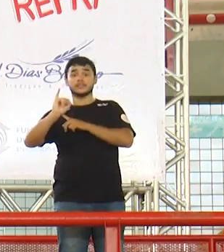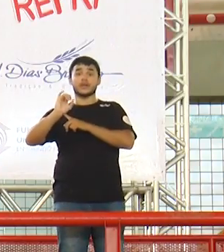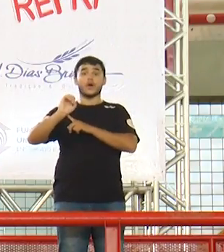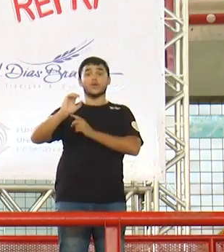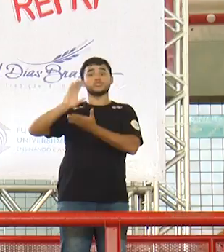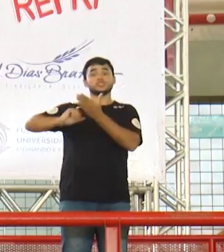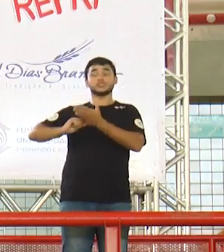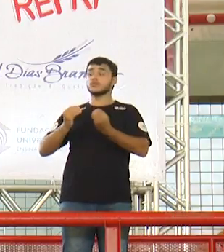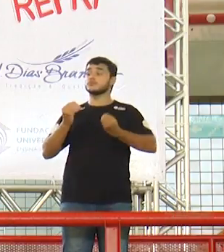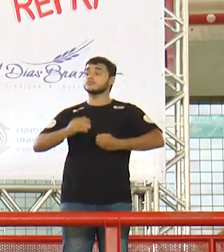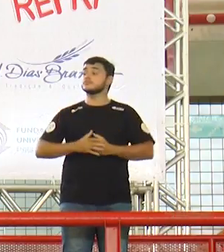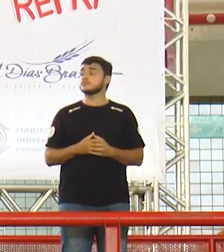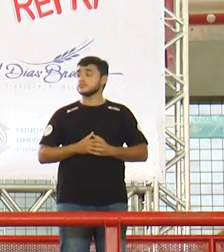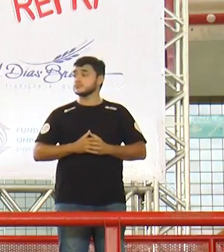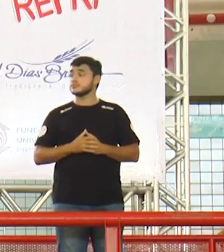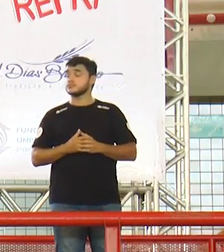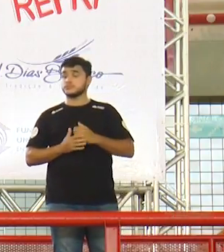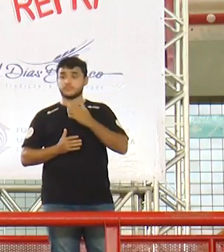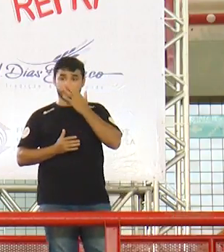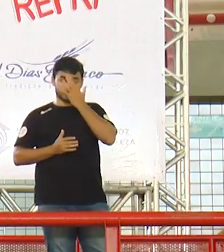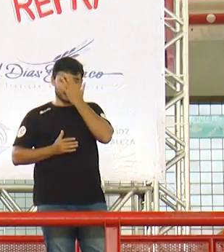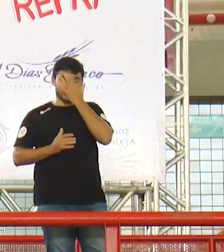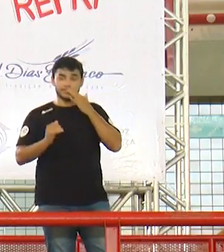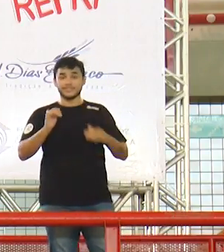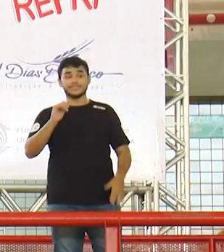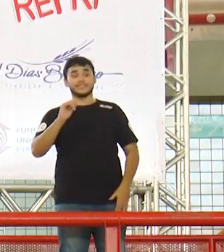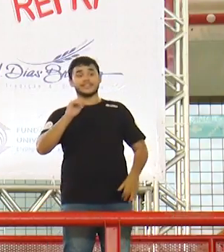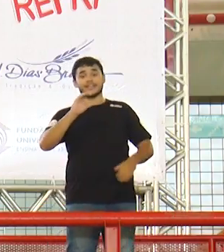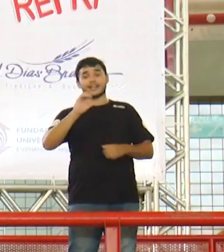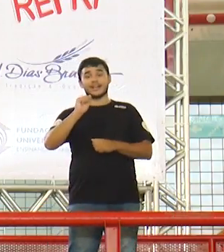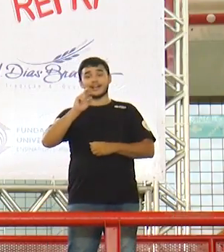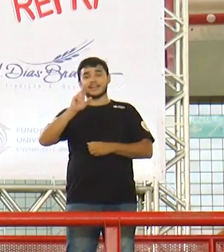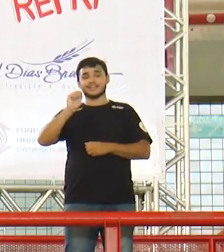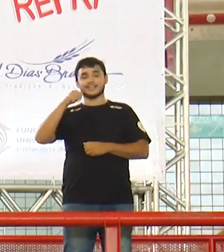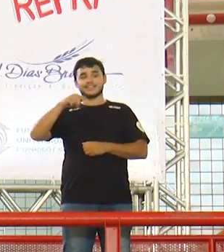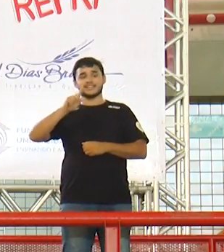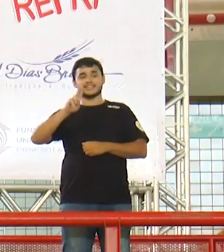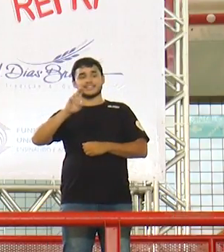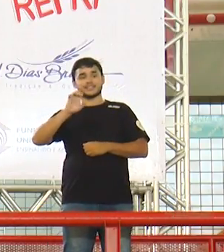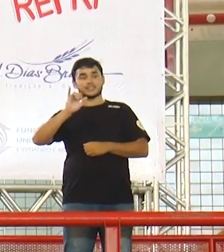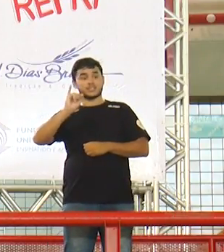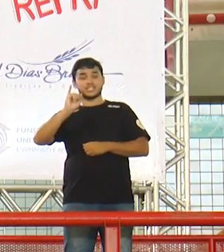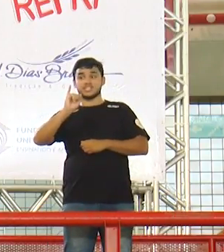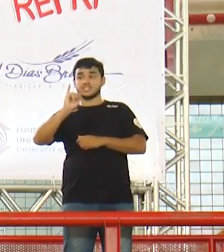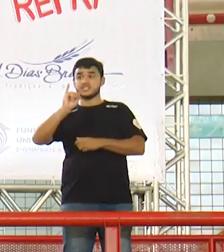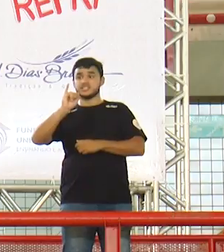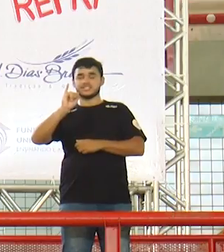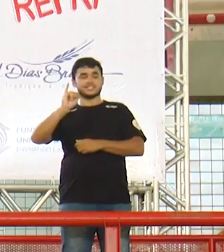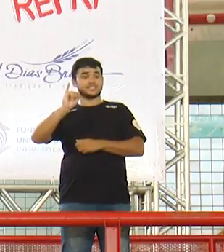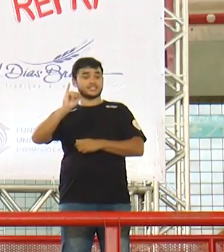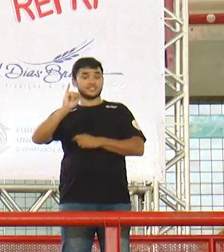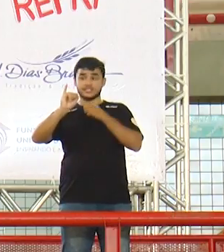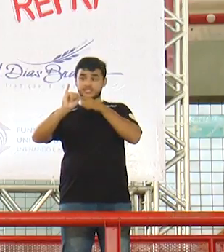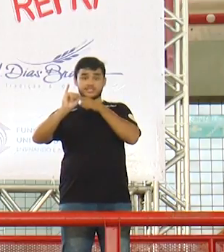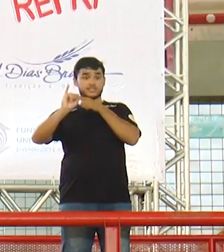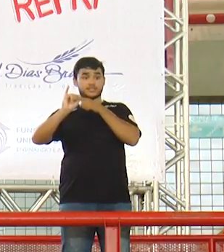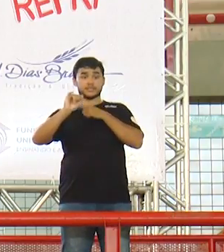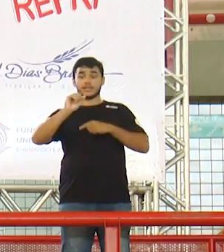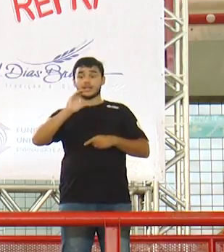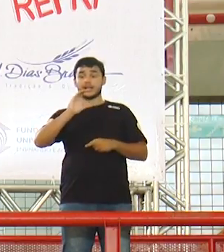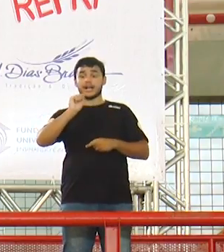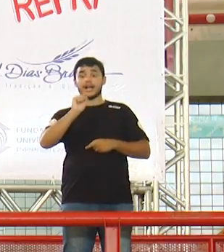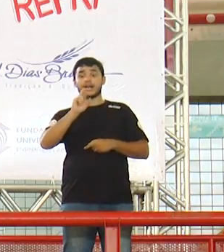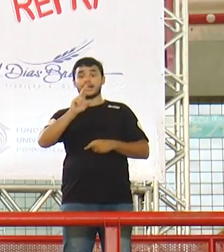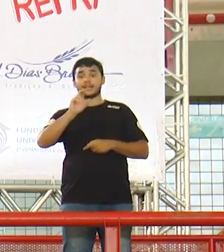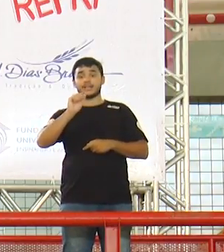i ou sem o i? Se vier com o i, exige que venha com uma pata a mais, né? Porque é caranguejo, não